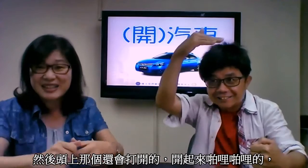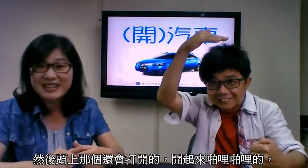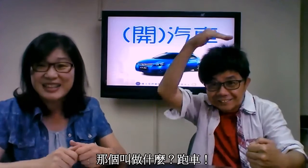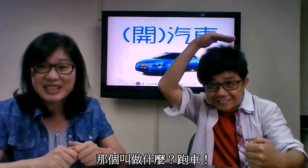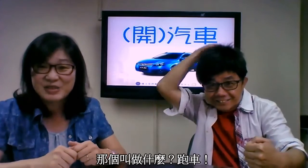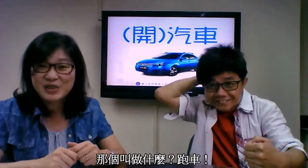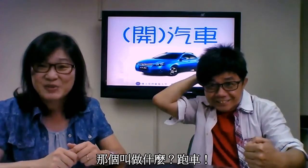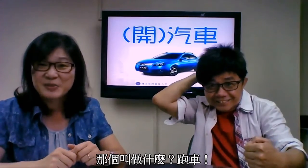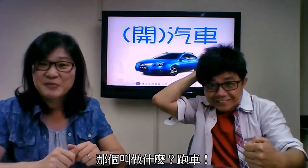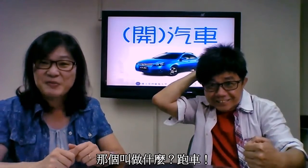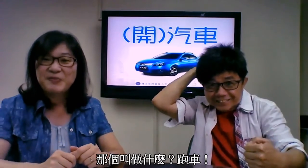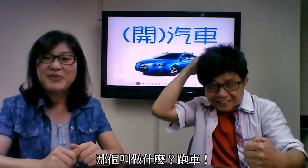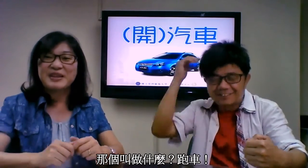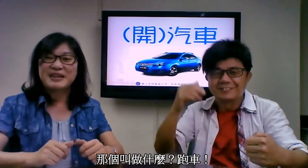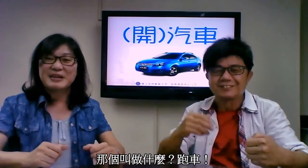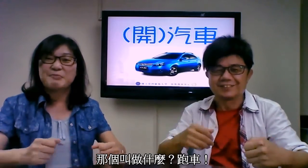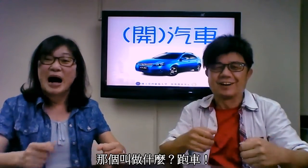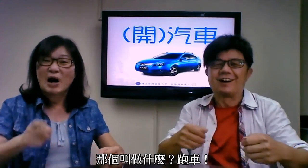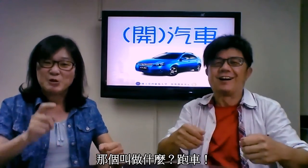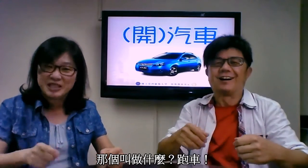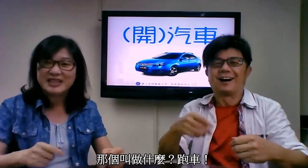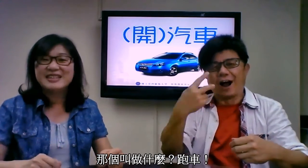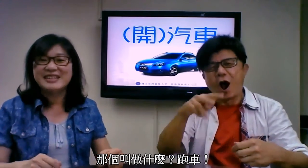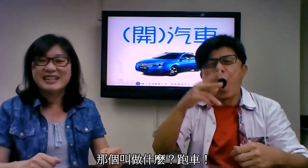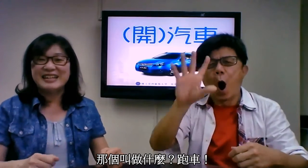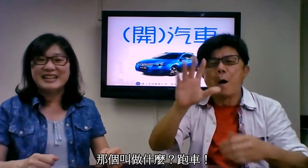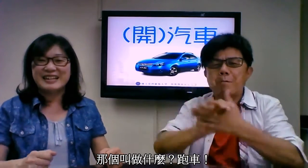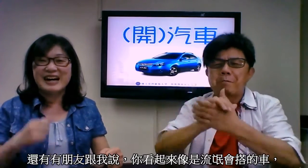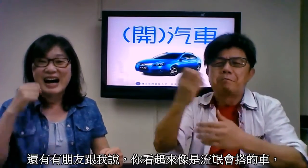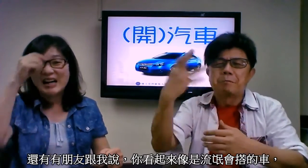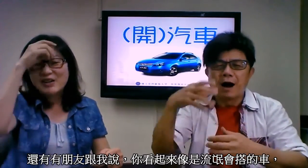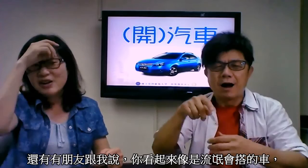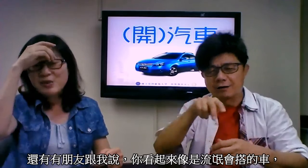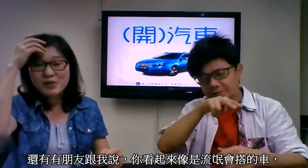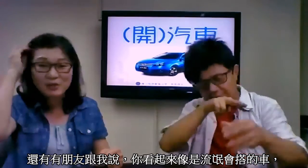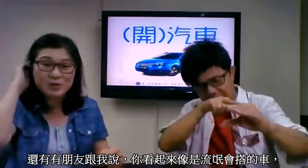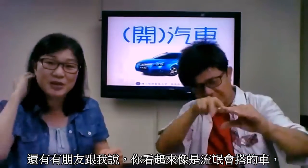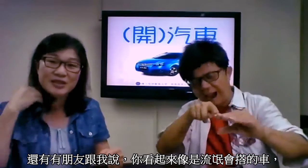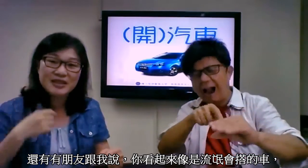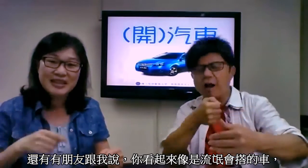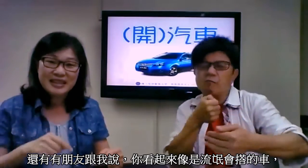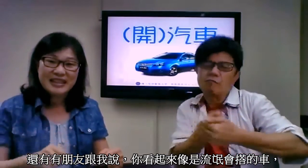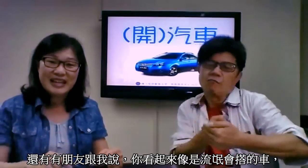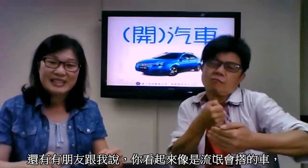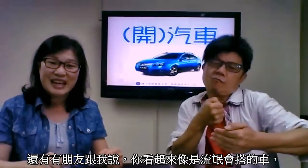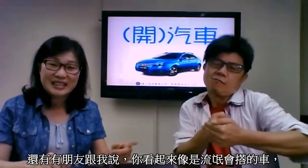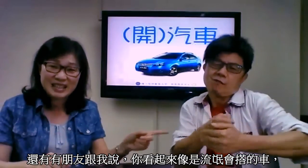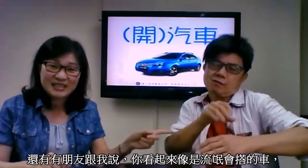的那个叫做什么？跑车啊，还有哦，朋友跟我说。你看起来很像